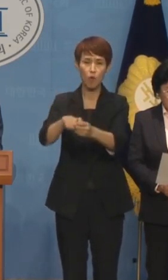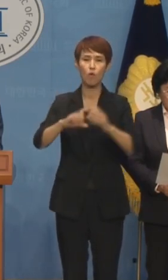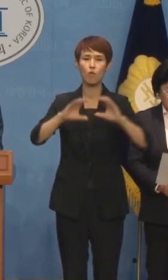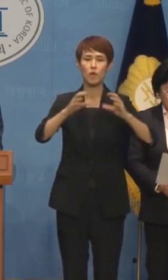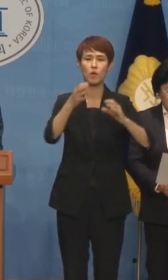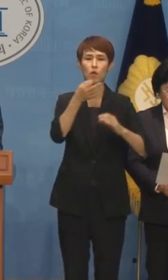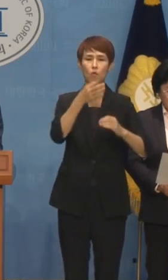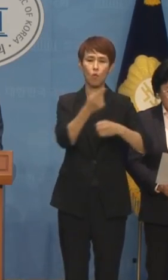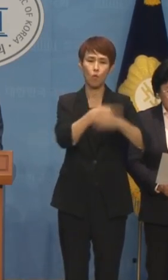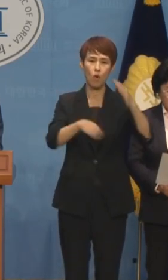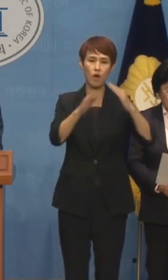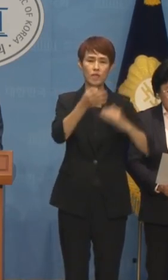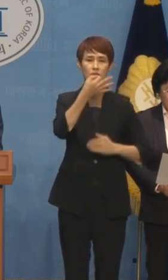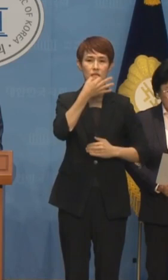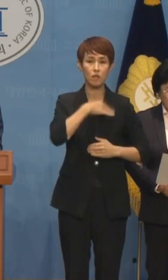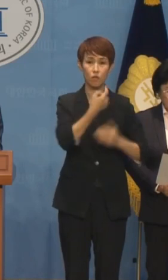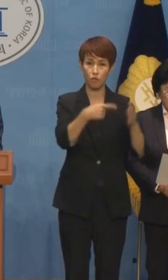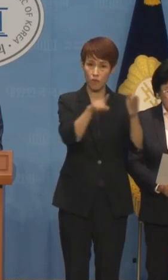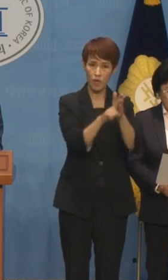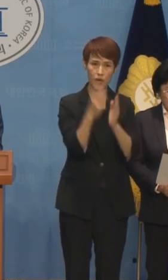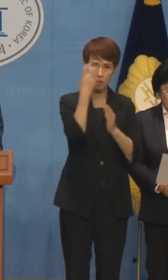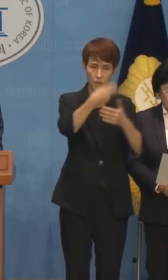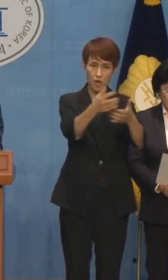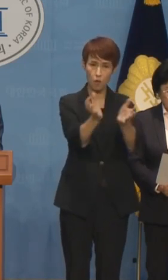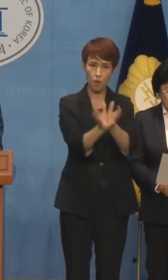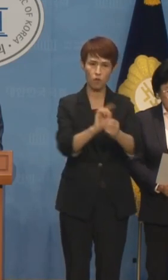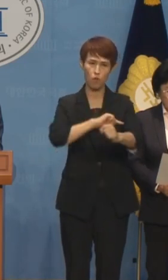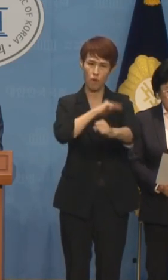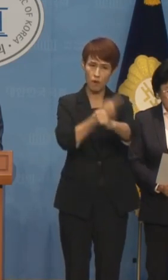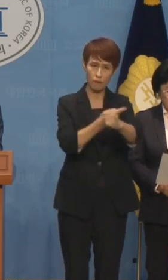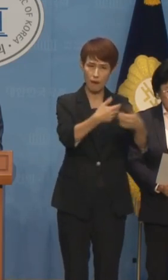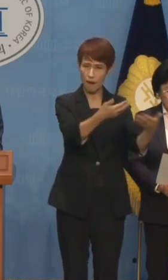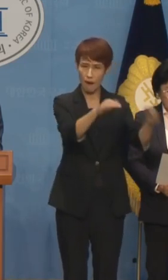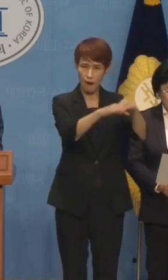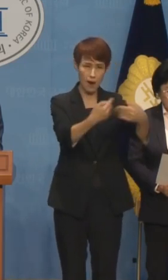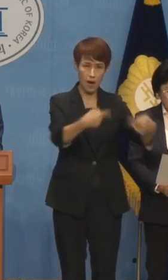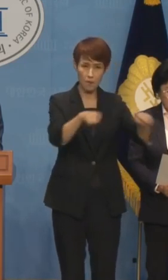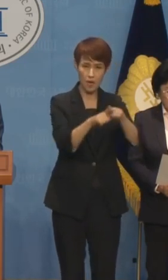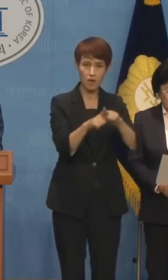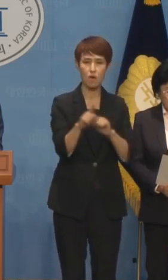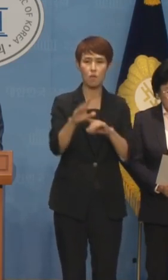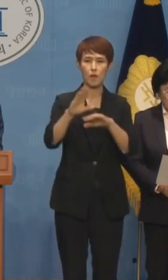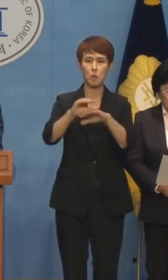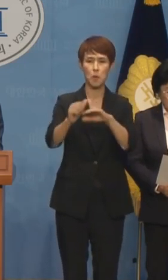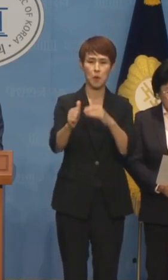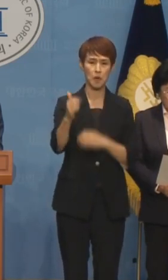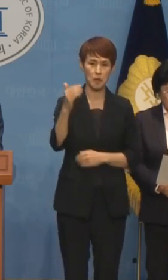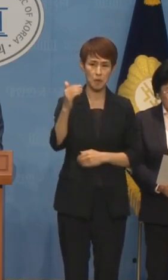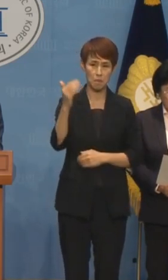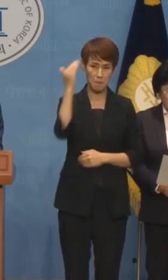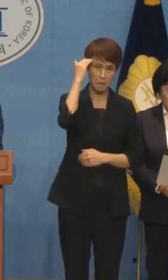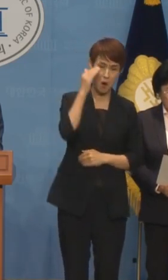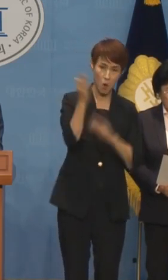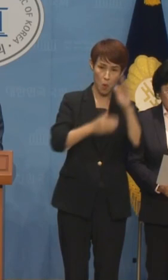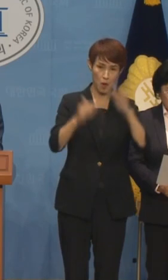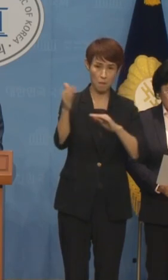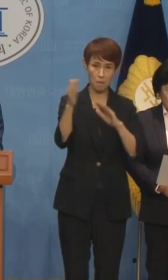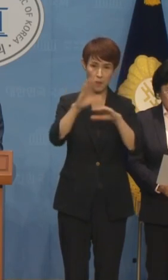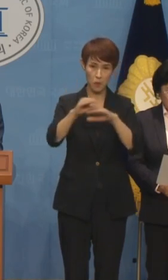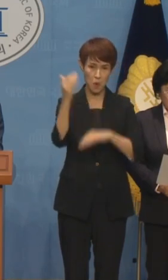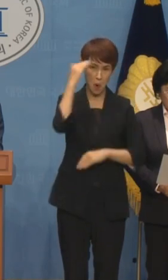감사원, 검찰 등 권력기관까지 동원해 공영방송 장악에 걸림돌이 되는 이사들을